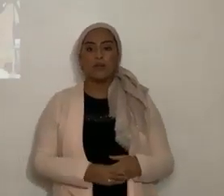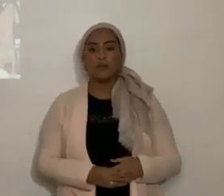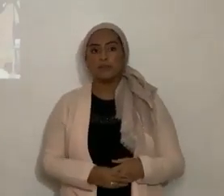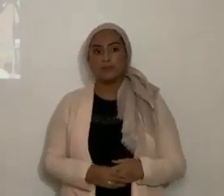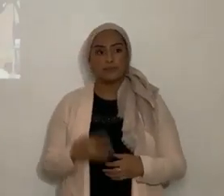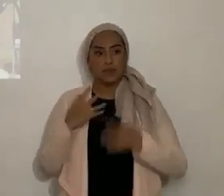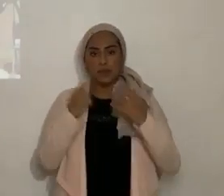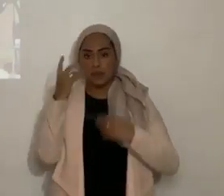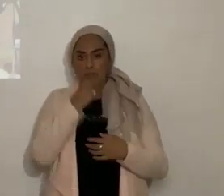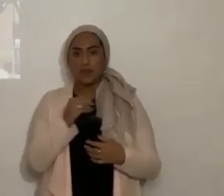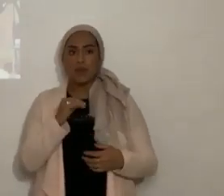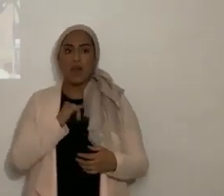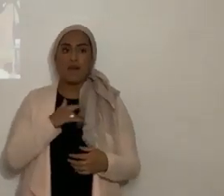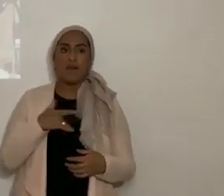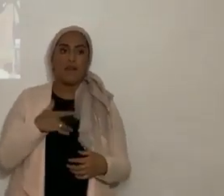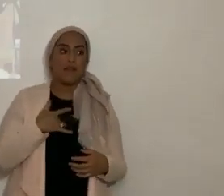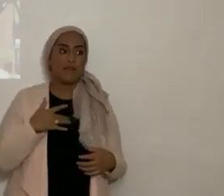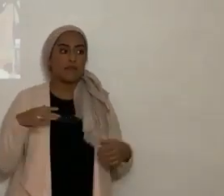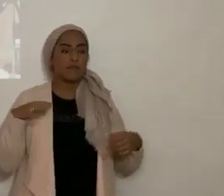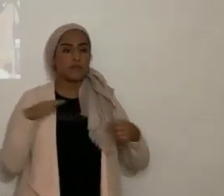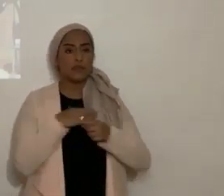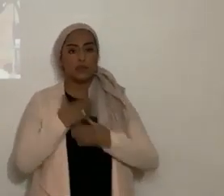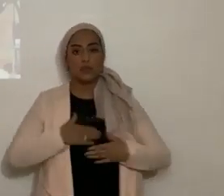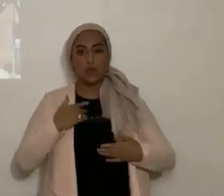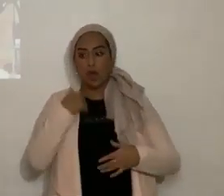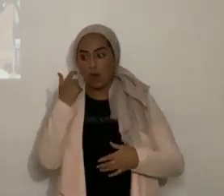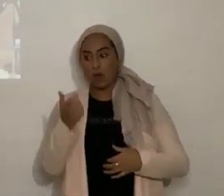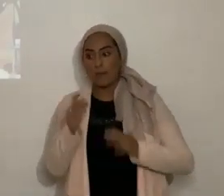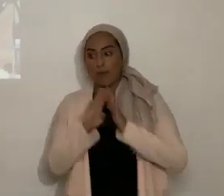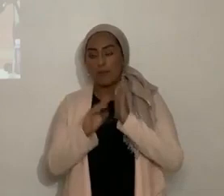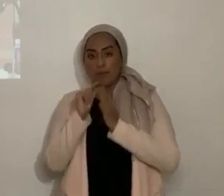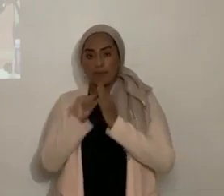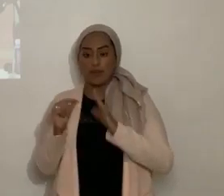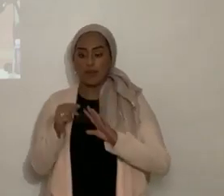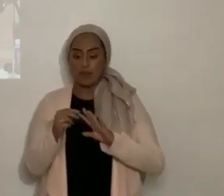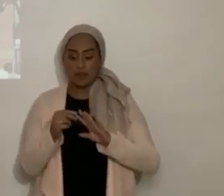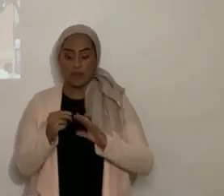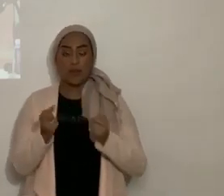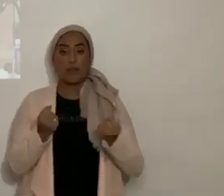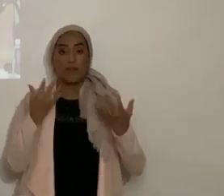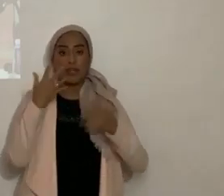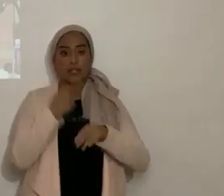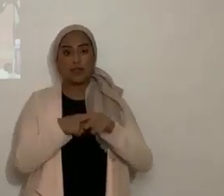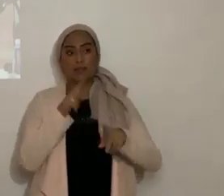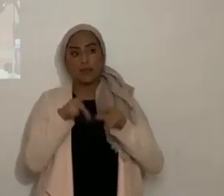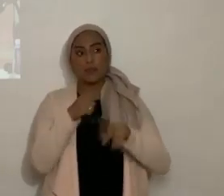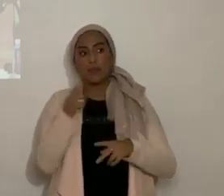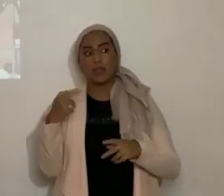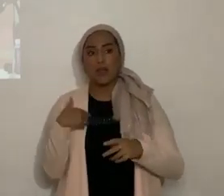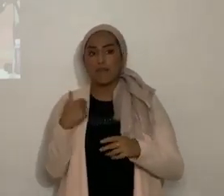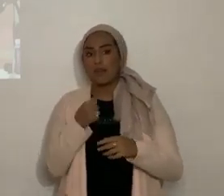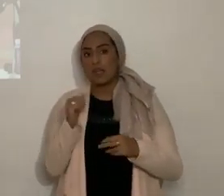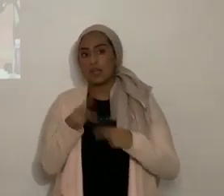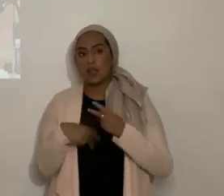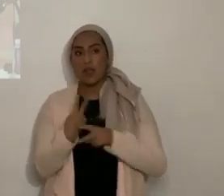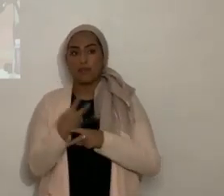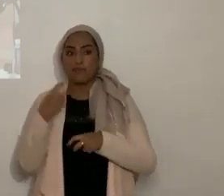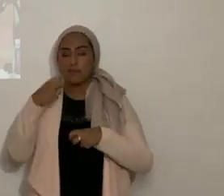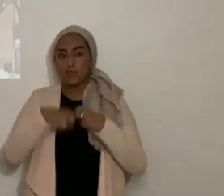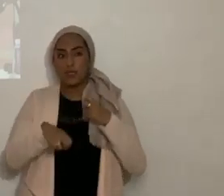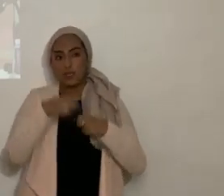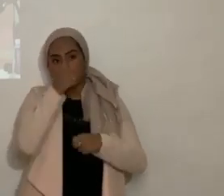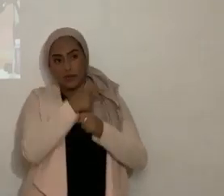algo muy hermoso. A mí me llenó de gozo cuando yo vi esta cita, porque muchas veces las personas tienen situaciones, los